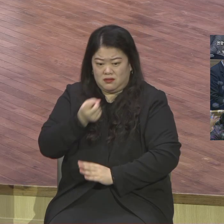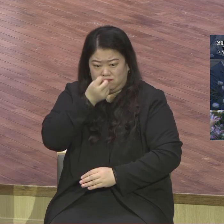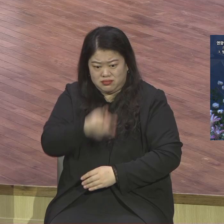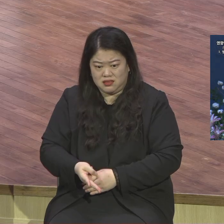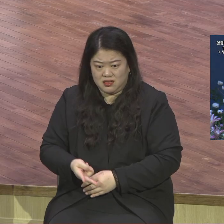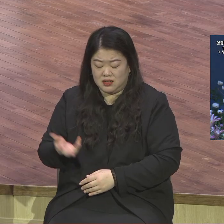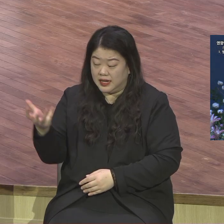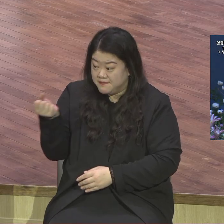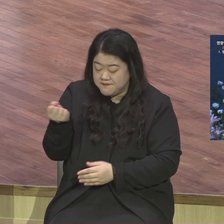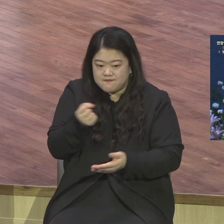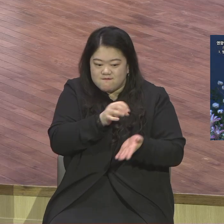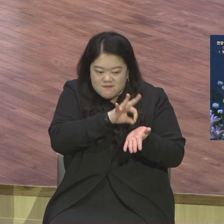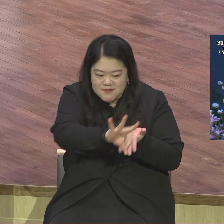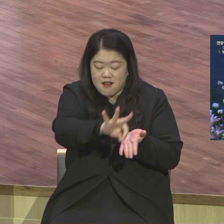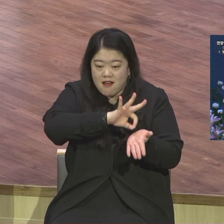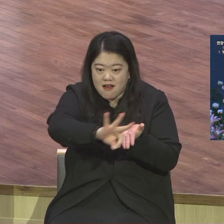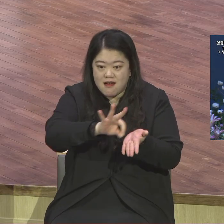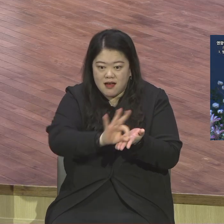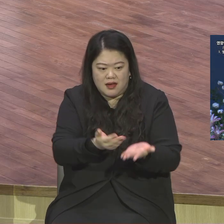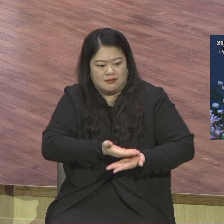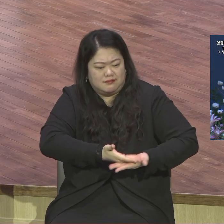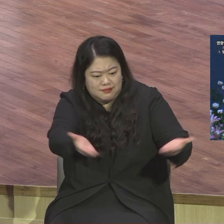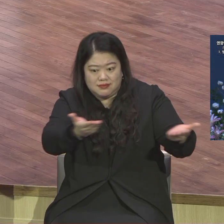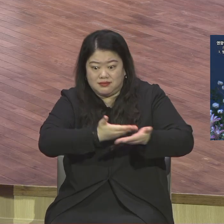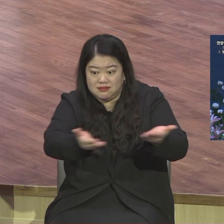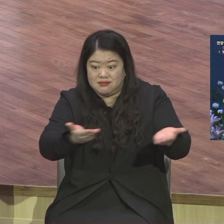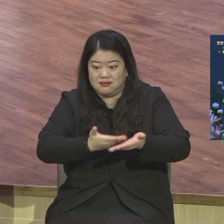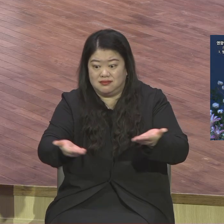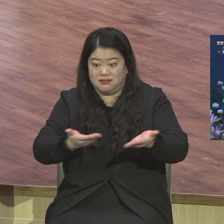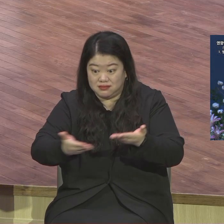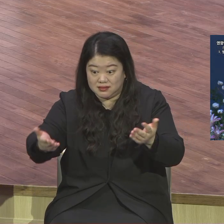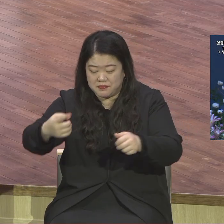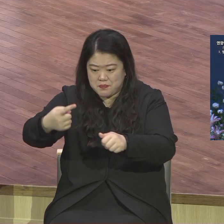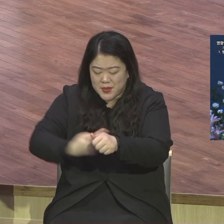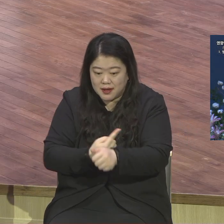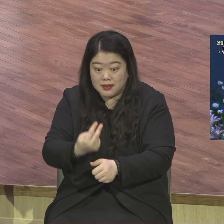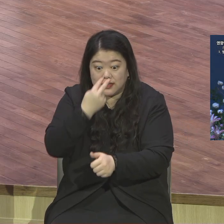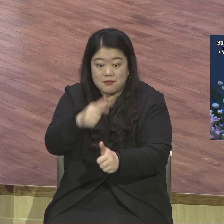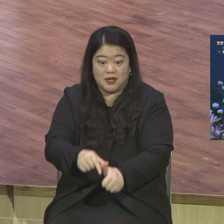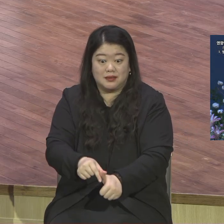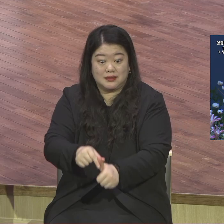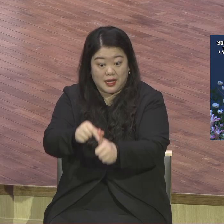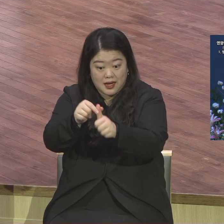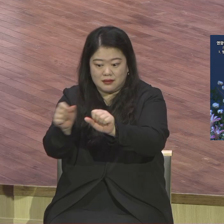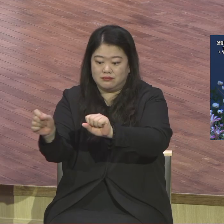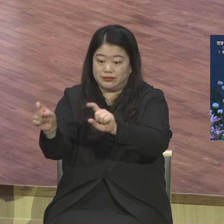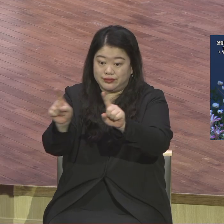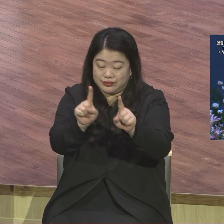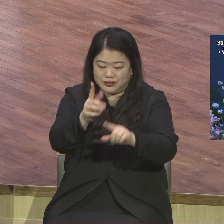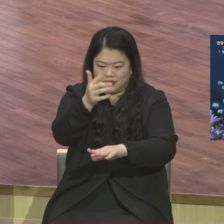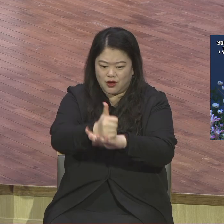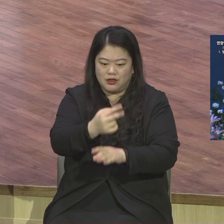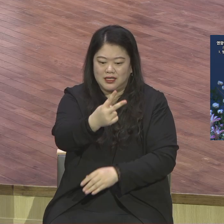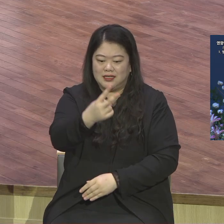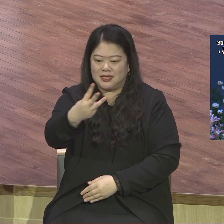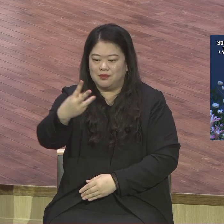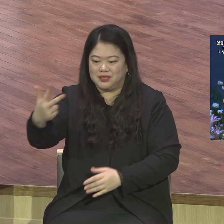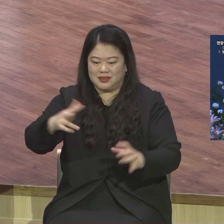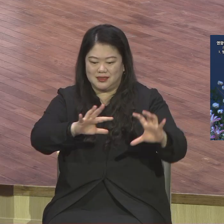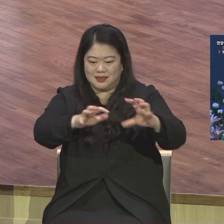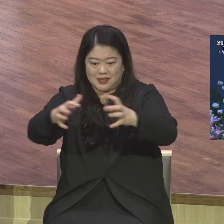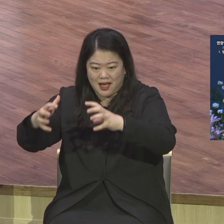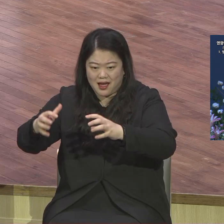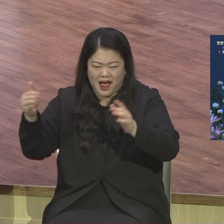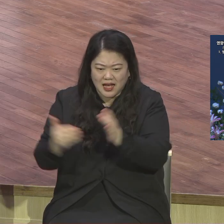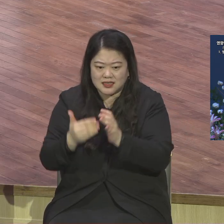영계 모든 성도들 이런 생명 살리는 믿음을 통해서 237 나라 5천 종족 이 살리는 자리까지